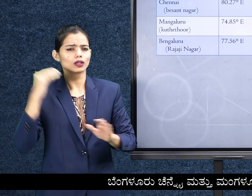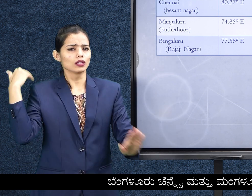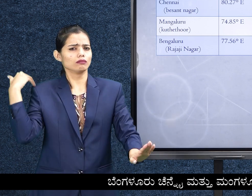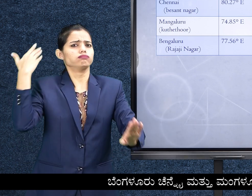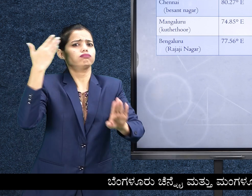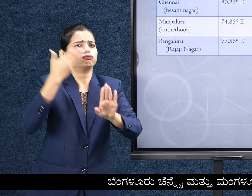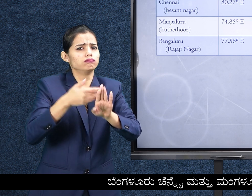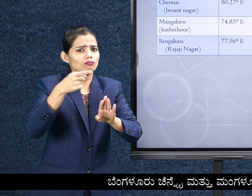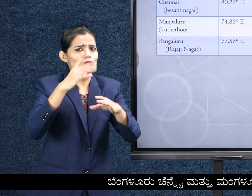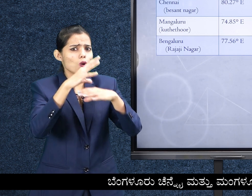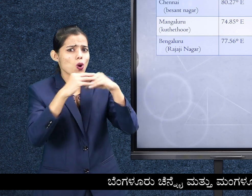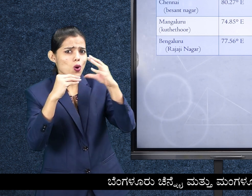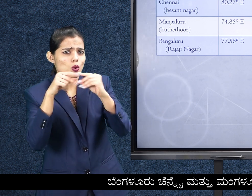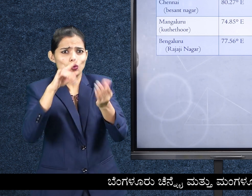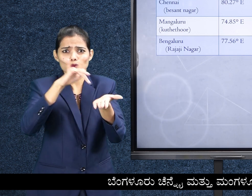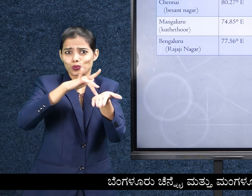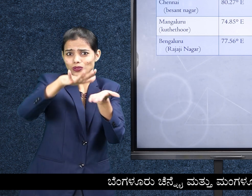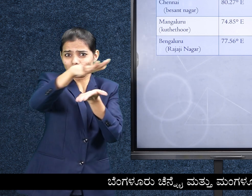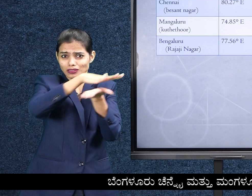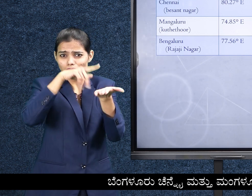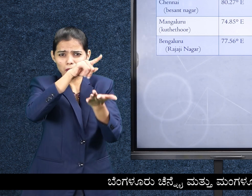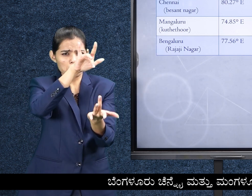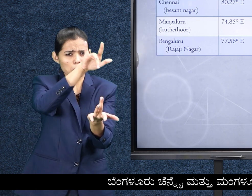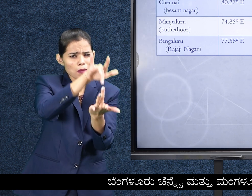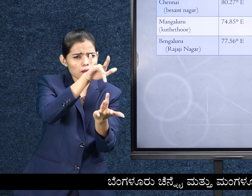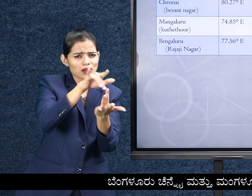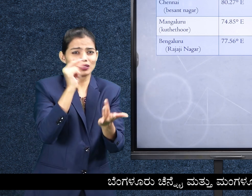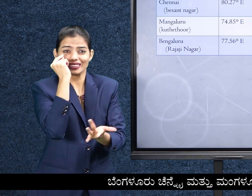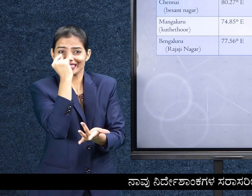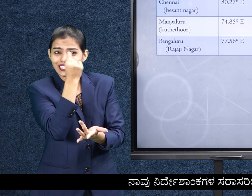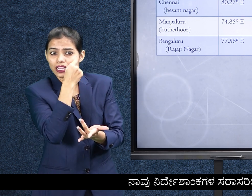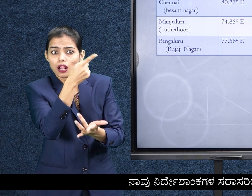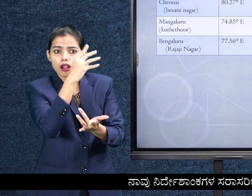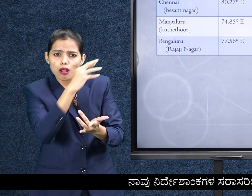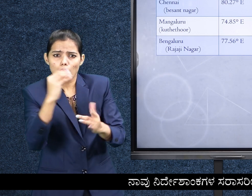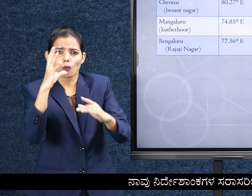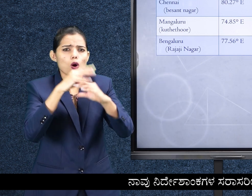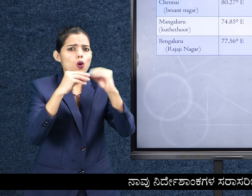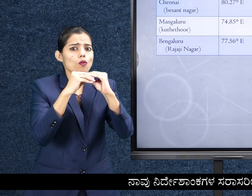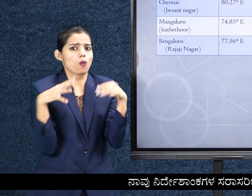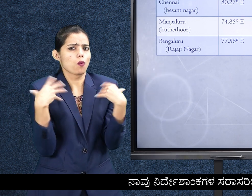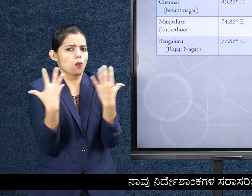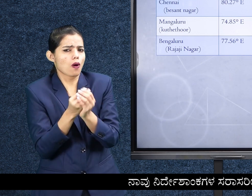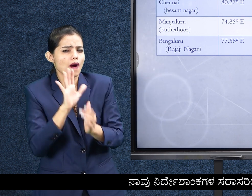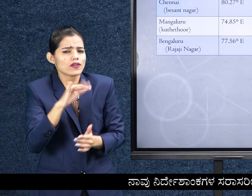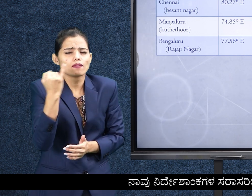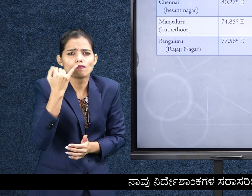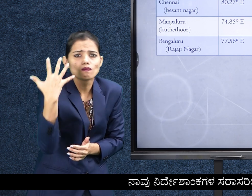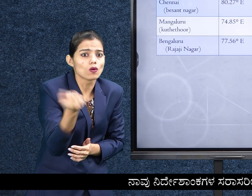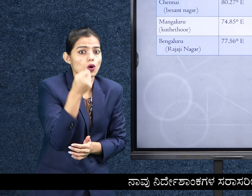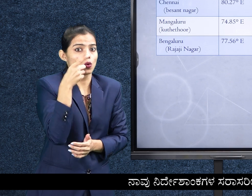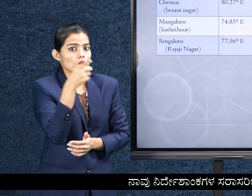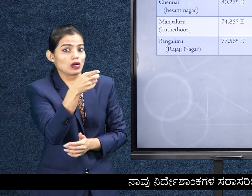ಬೆಂಗಳೂರು, ಚೆನ್ನೈ ಮತ್ತು ಮಂಗಳೂರಿನ ಮಧ್ಯದಲ್ಲಿ ಇರುವುದರಿಂದ ನಾವು ನಿರ್ದೇಶಾಂಕಗಳ ಸರಾಸರಿಯನ್ನು ಕಂಡುಹಿಡಿಯಬೇಕು.